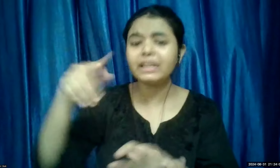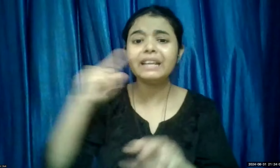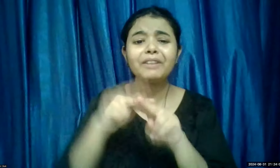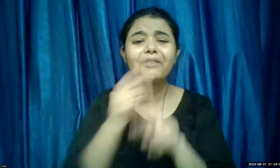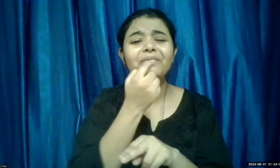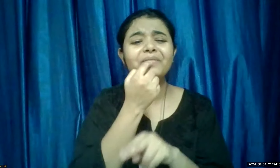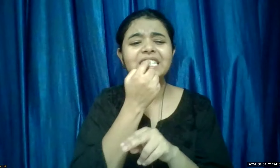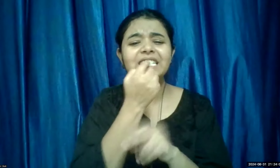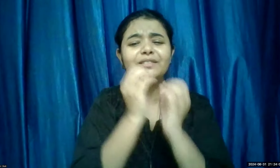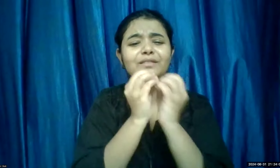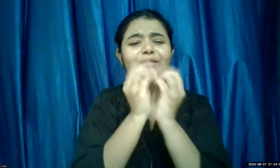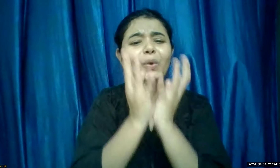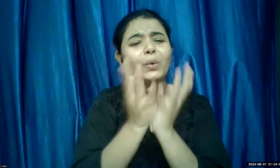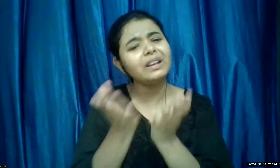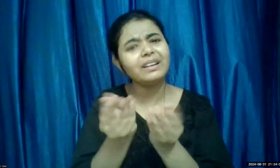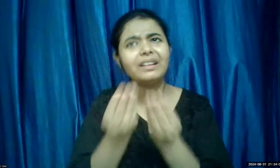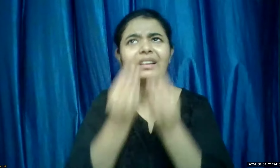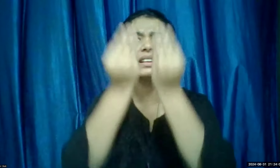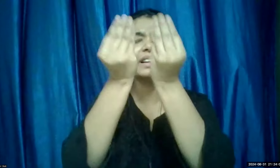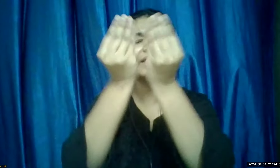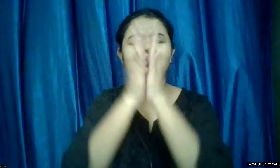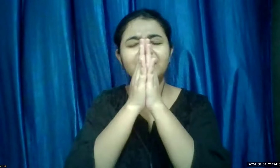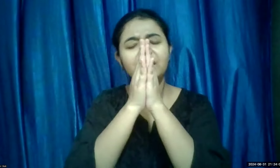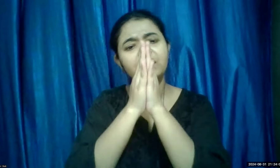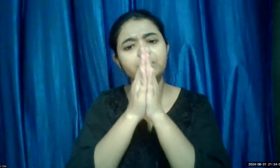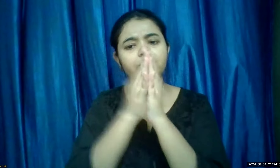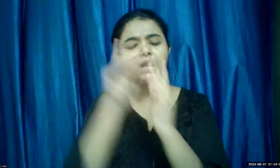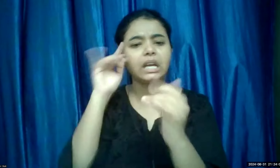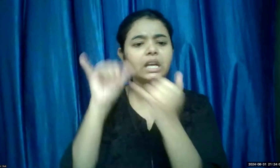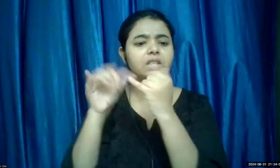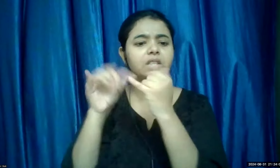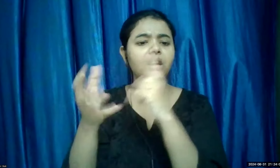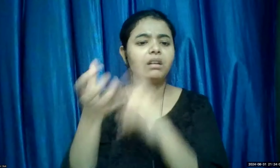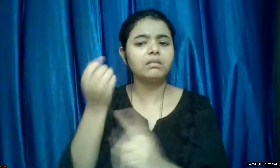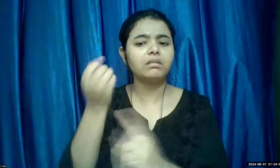को, भगवान ने क्या किया, उनका उद्धार कर दिया।